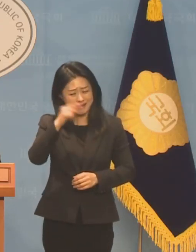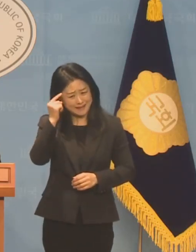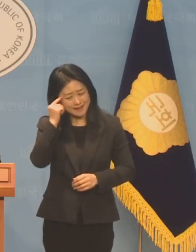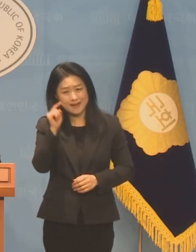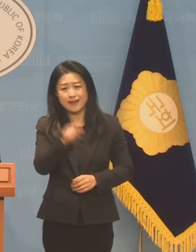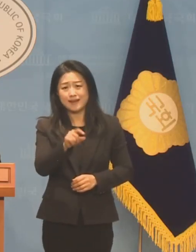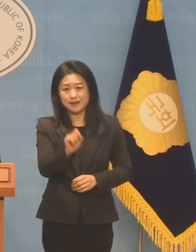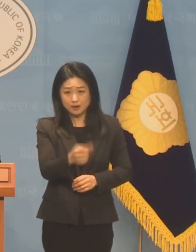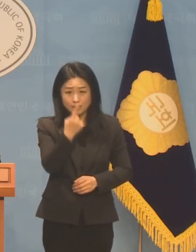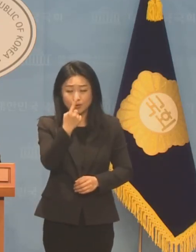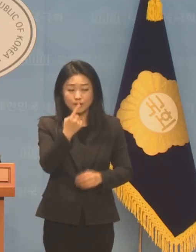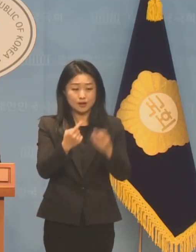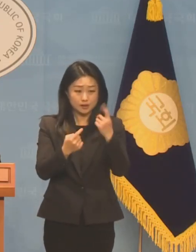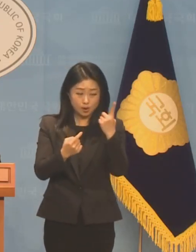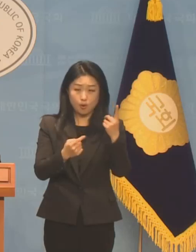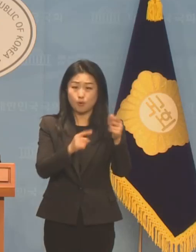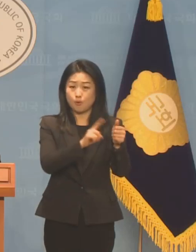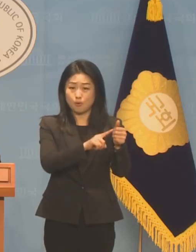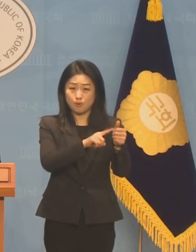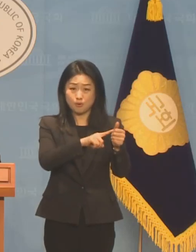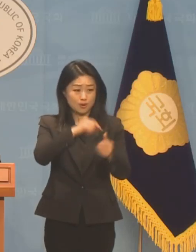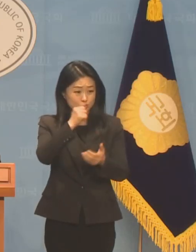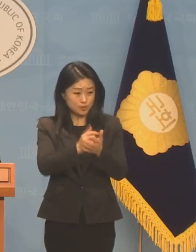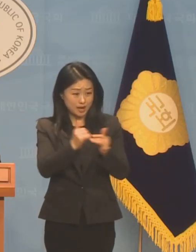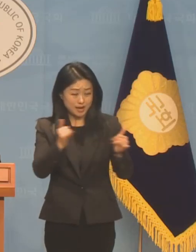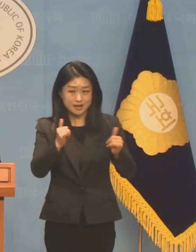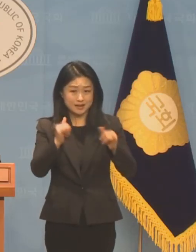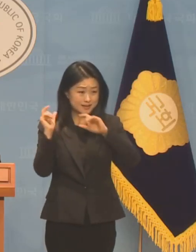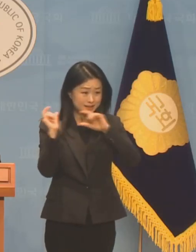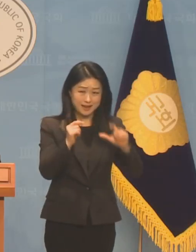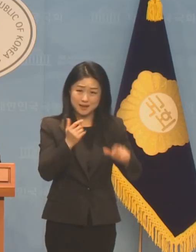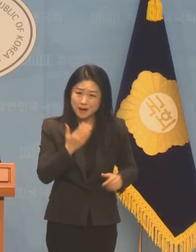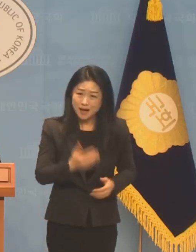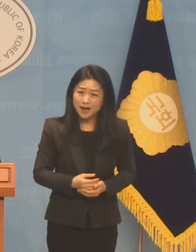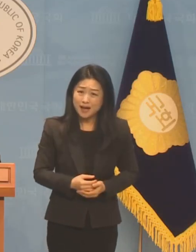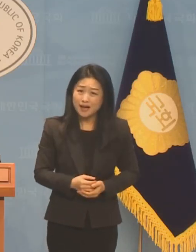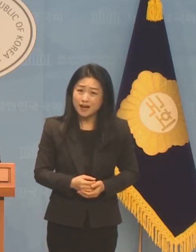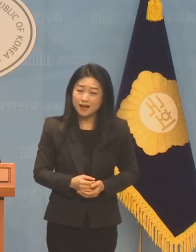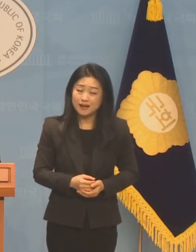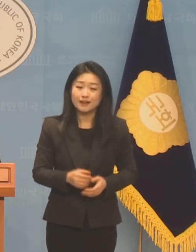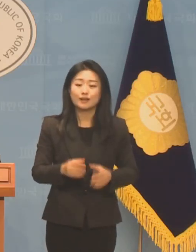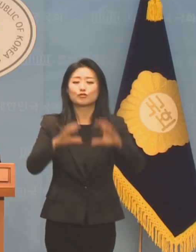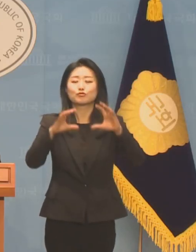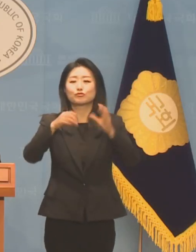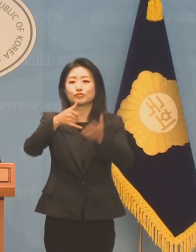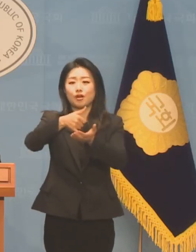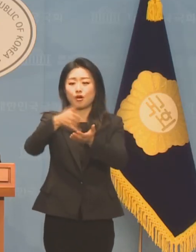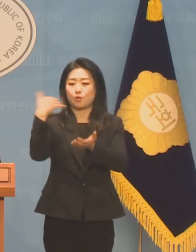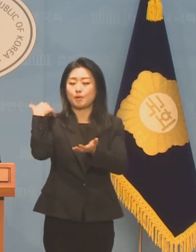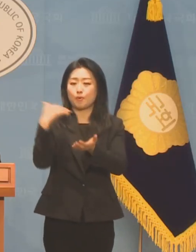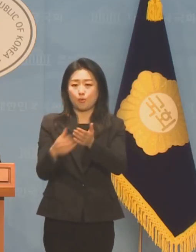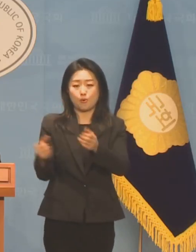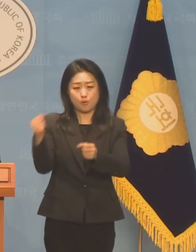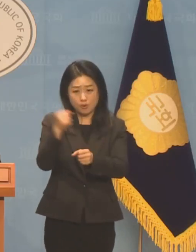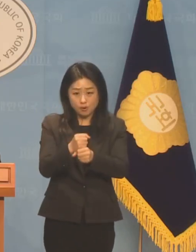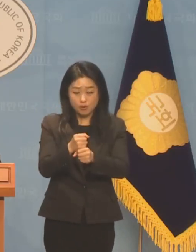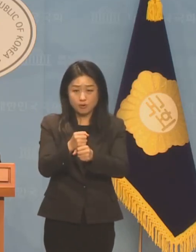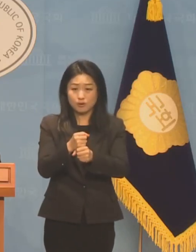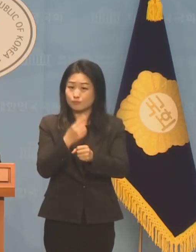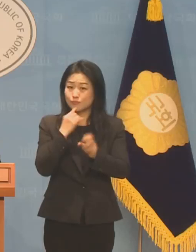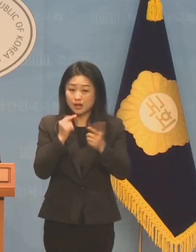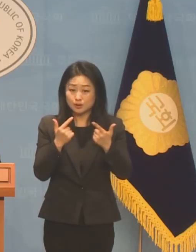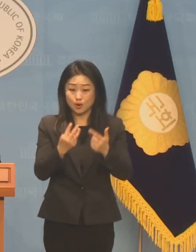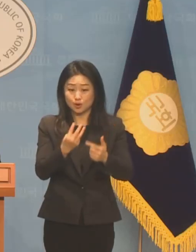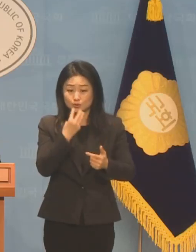국민인 경호처 직원들을 범법자로 만들고 있습니다. 국격을 회복하는 건 둘째치고 서울